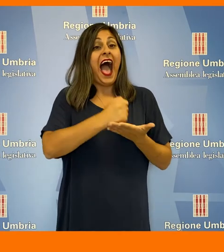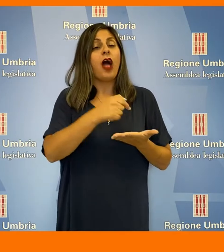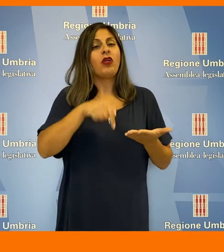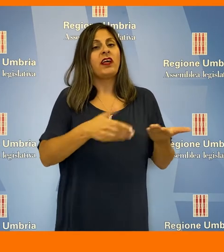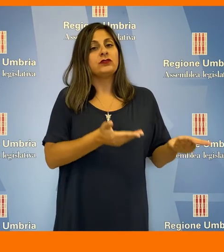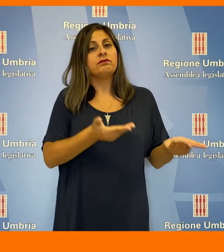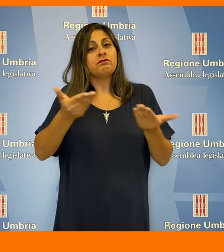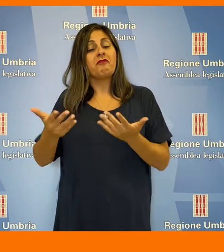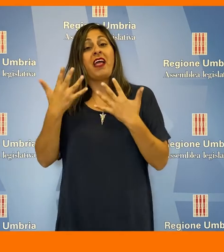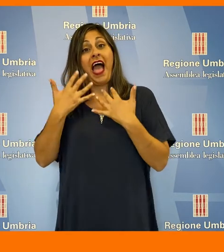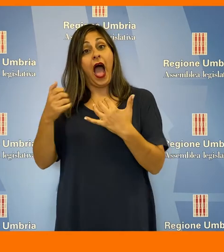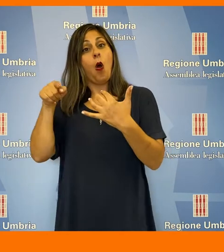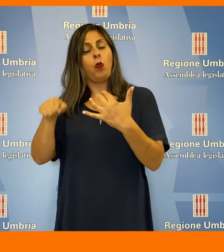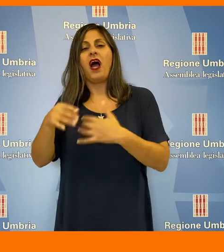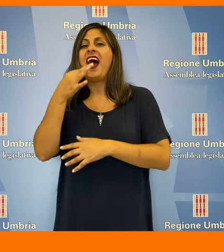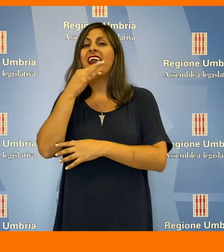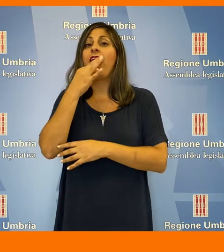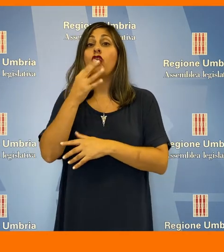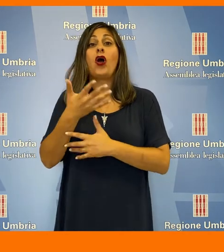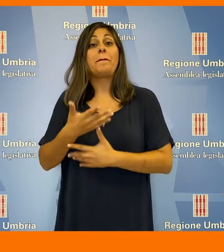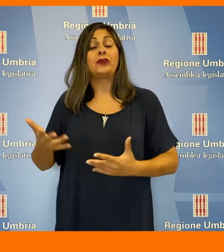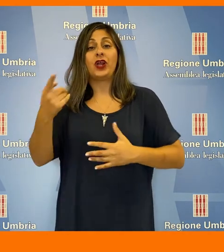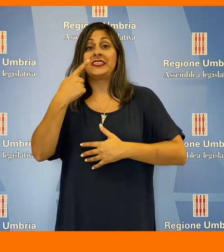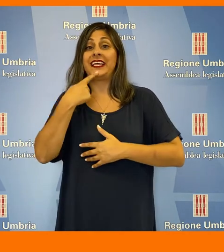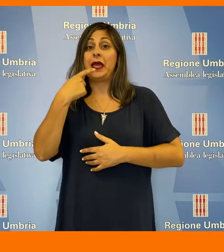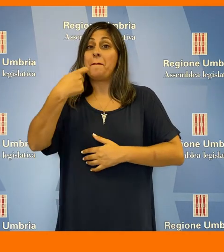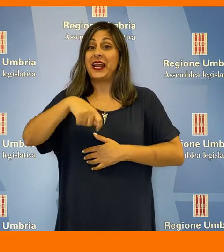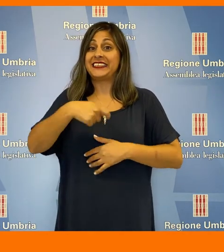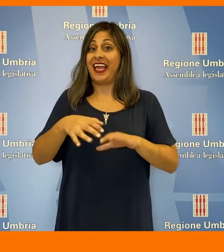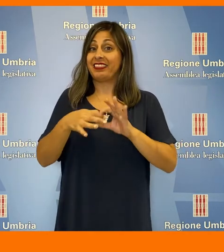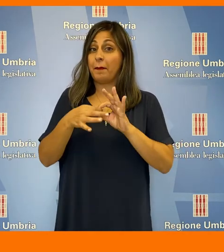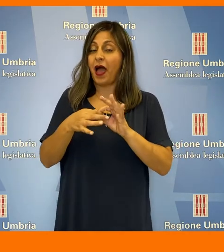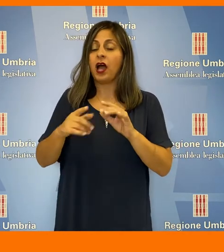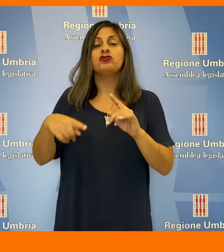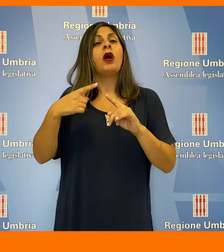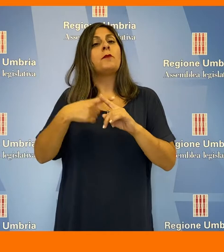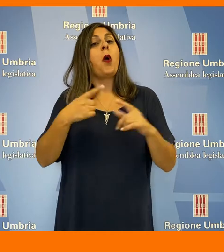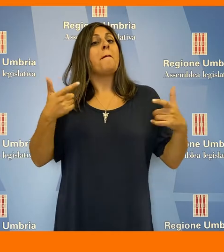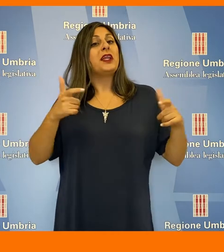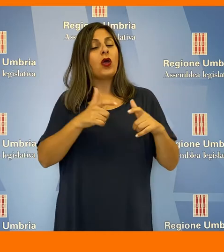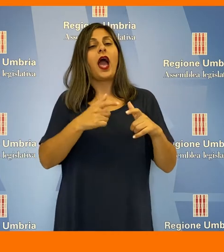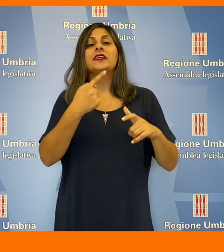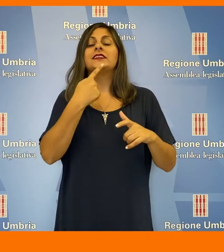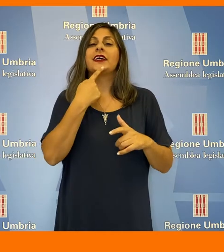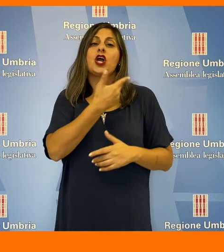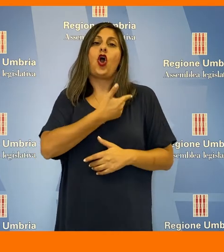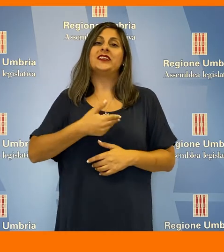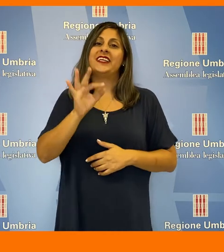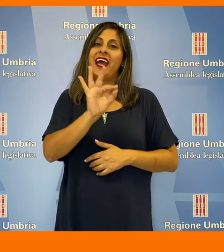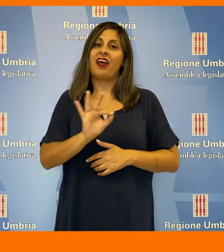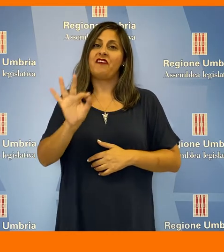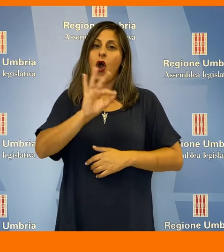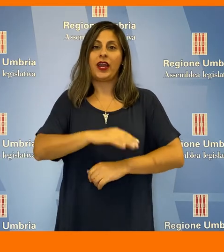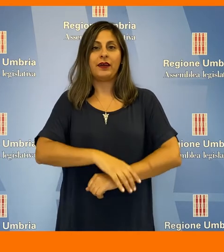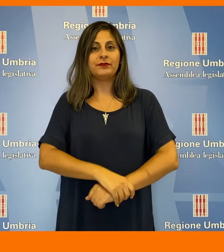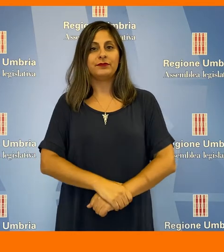vaglio dell'Aula, dove saranno relatori per la maggioranza la Presidente Pace e per la minoranza il Consigliere Fora.